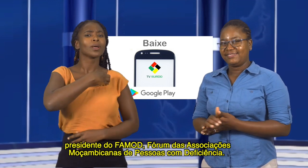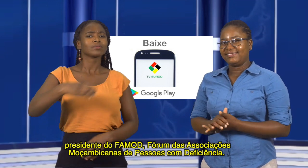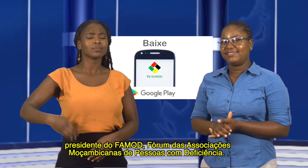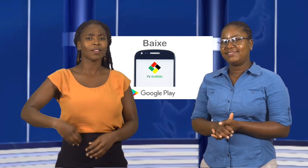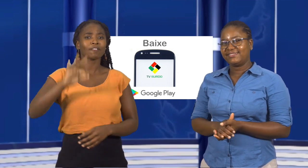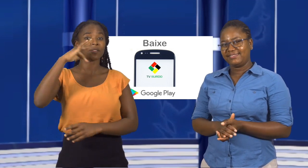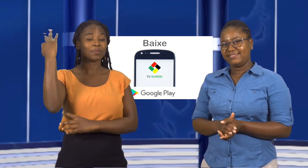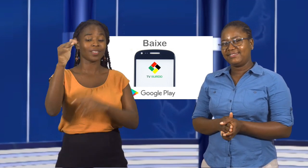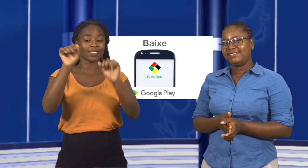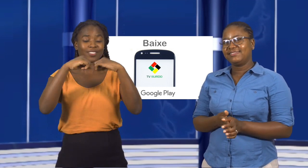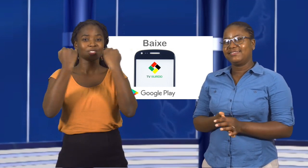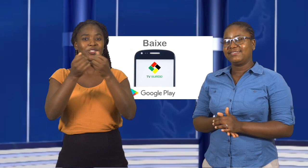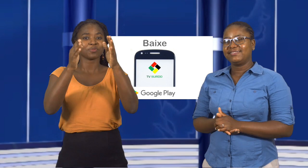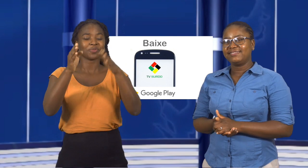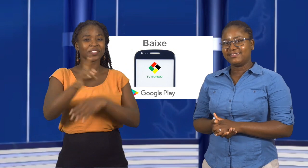com Deficiência.